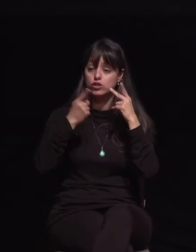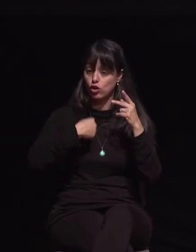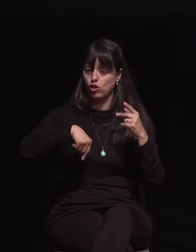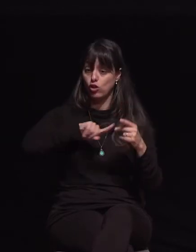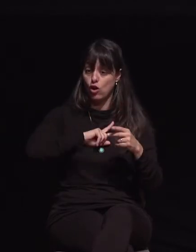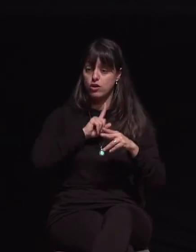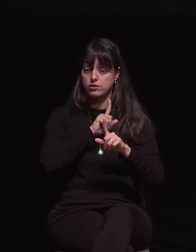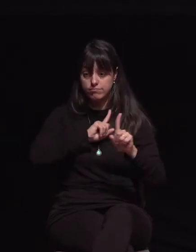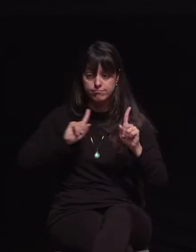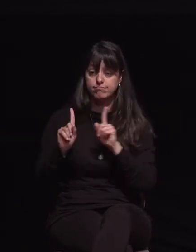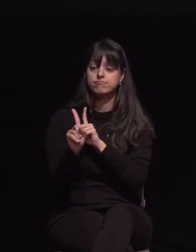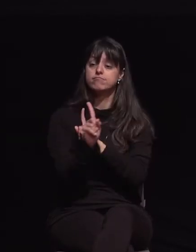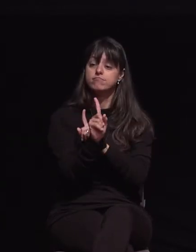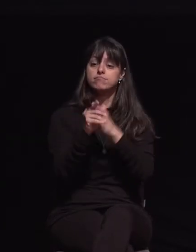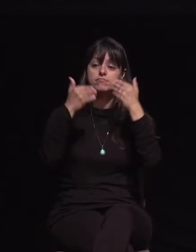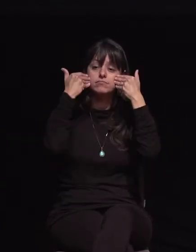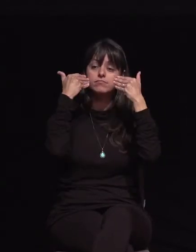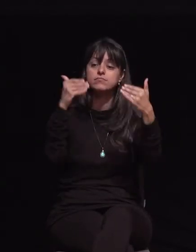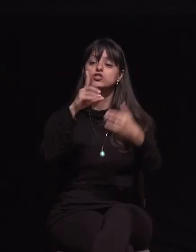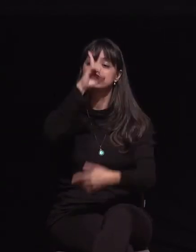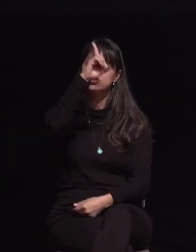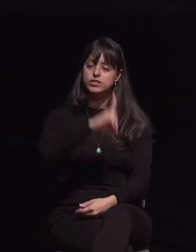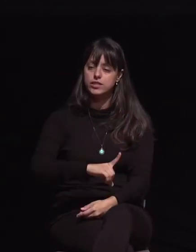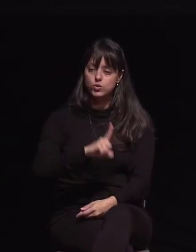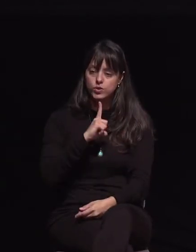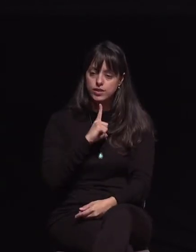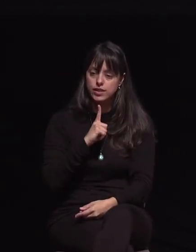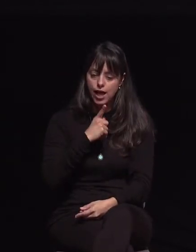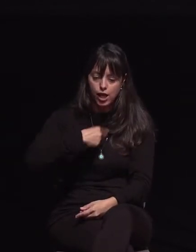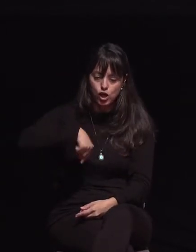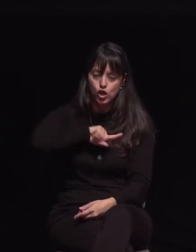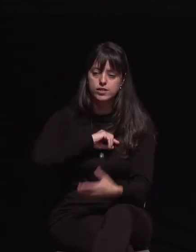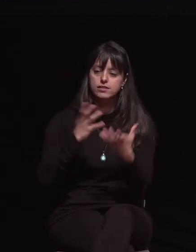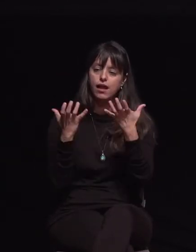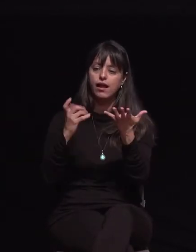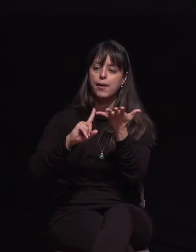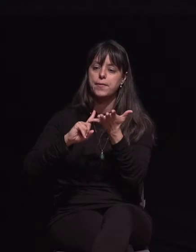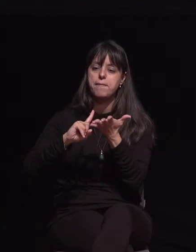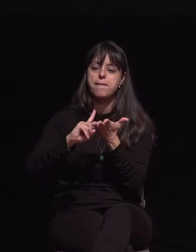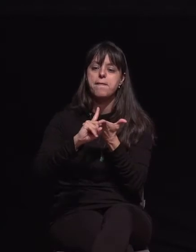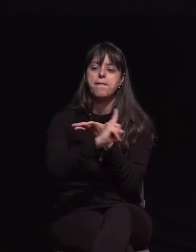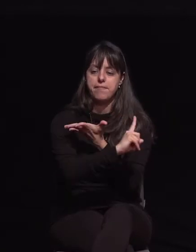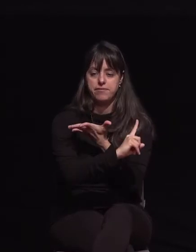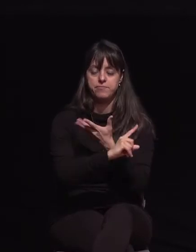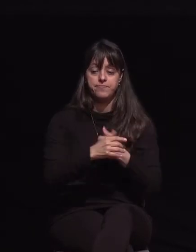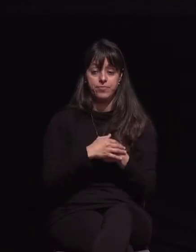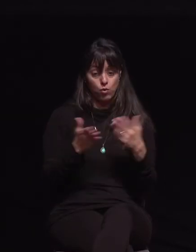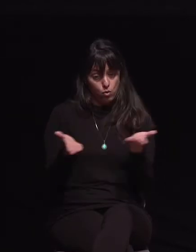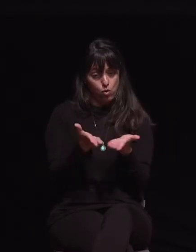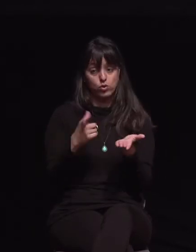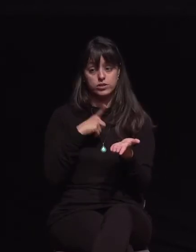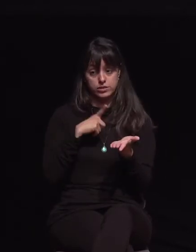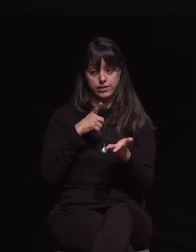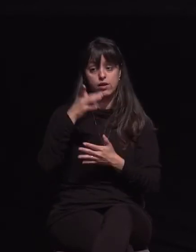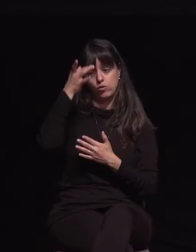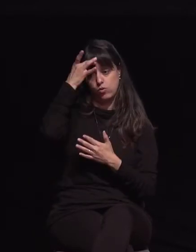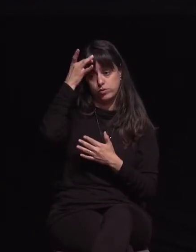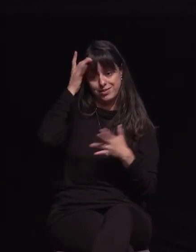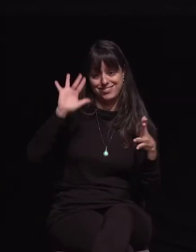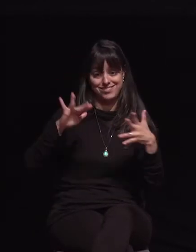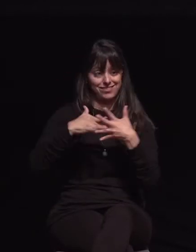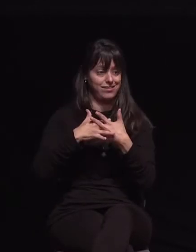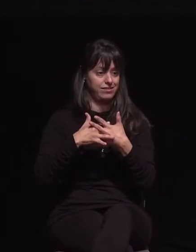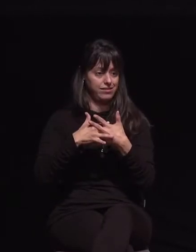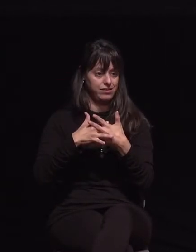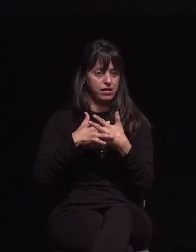Nós estamos aqui, nós queremos, nós temos direitos. Eu acho que hoje existe uma consciência cidadã, o